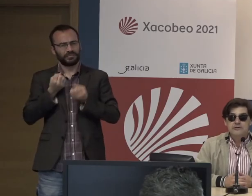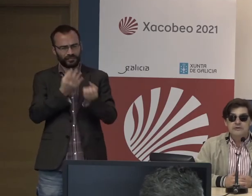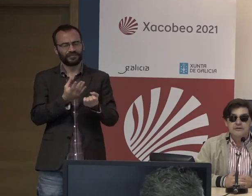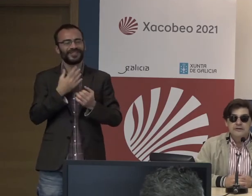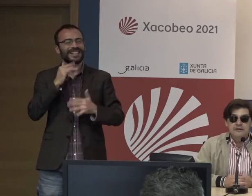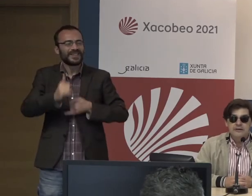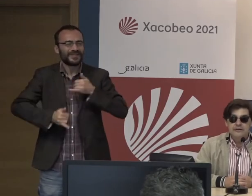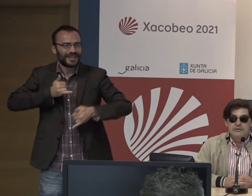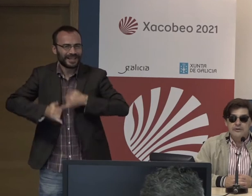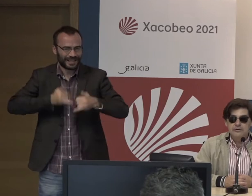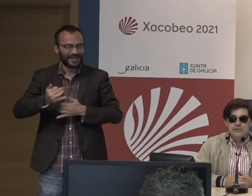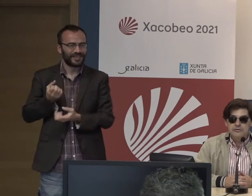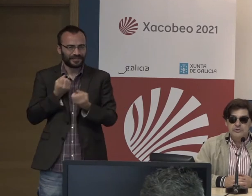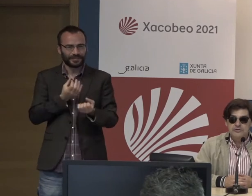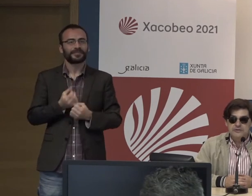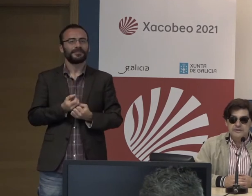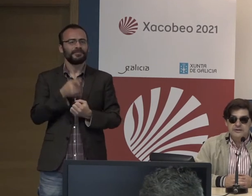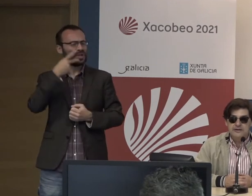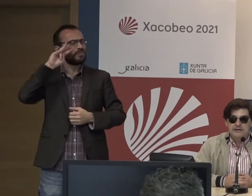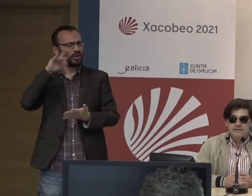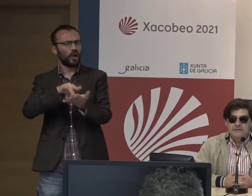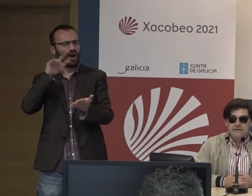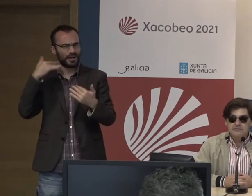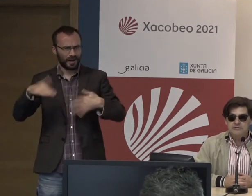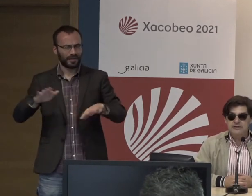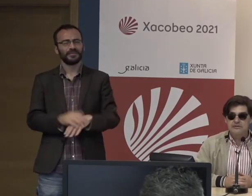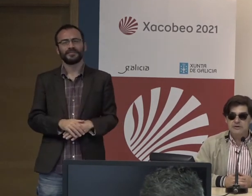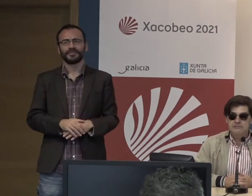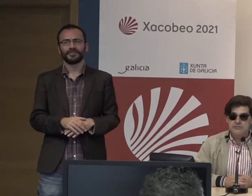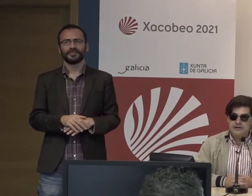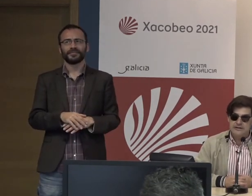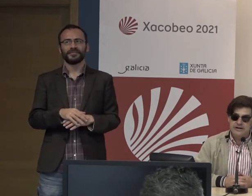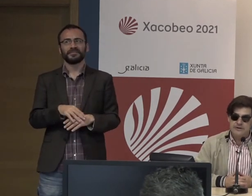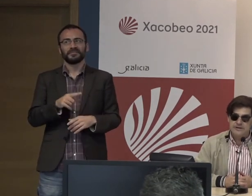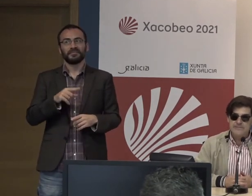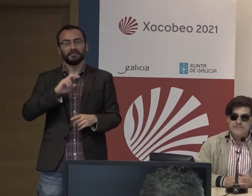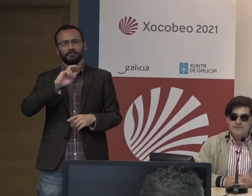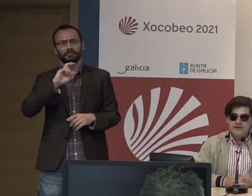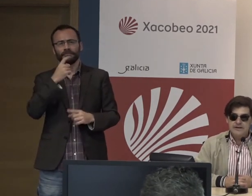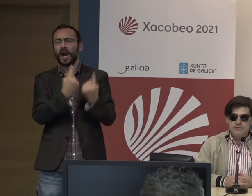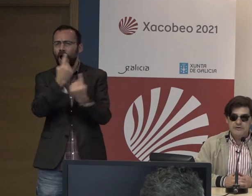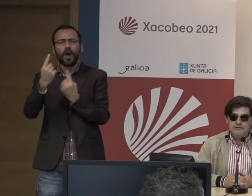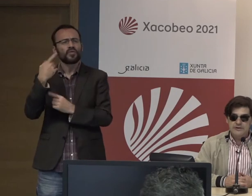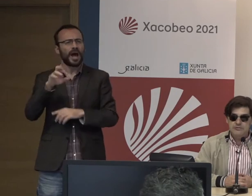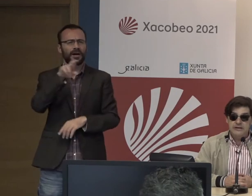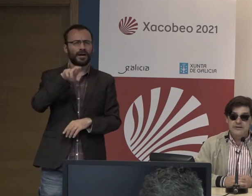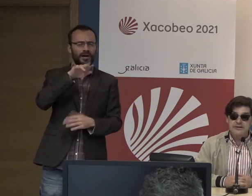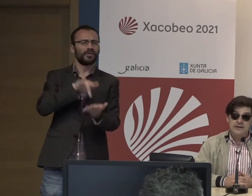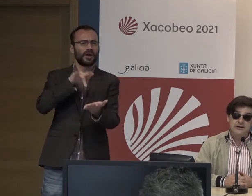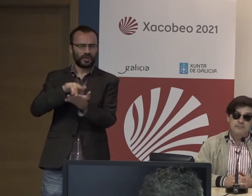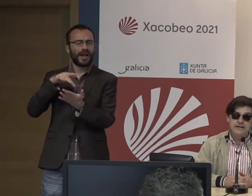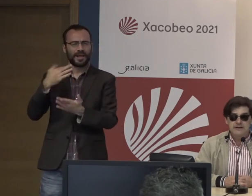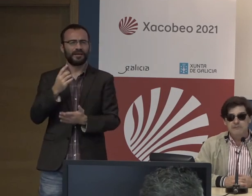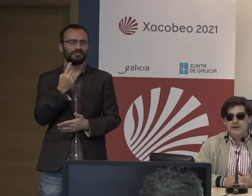pues lo hizo con nosotros. Bueno, y hay alguna otra gente que repite. Y por circunstancias